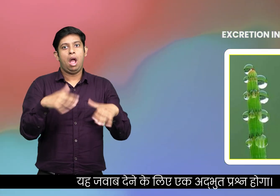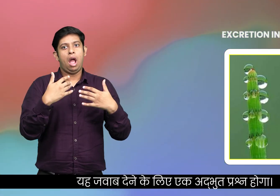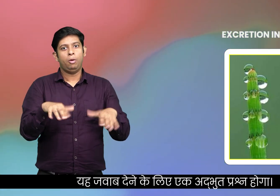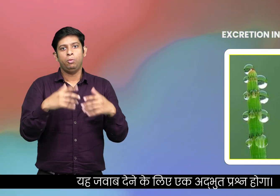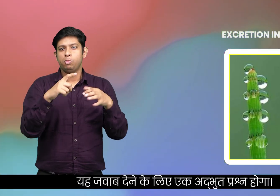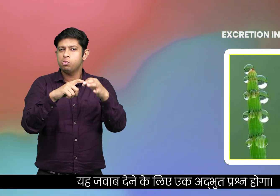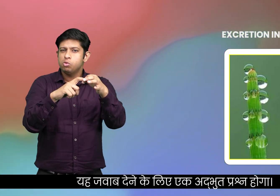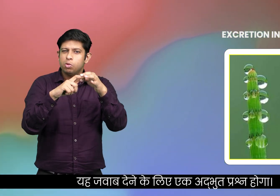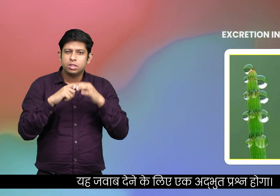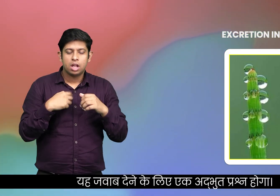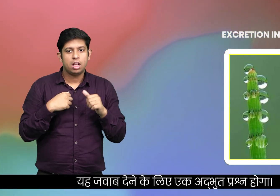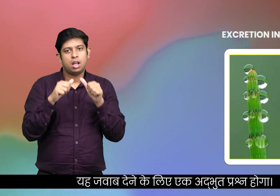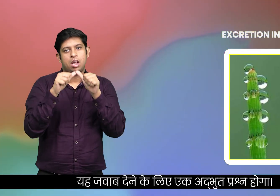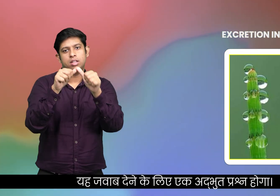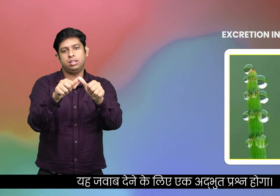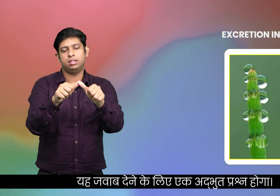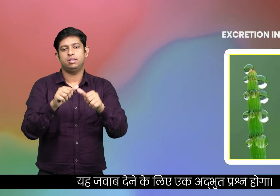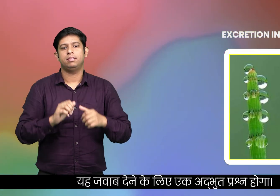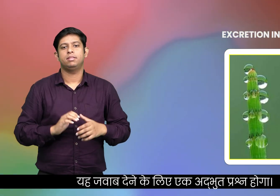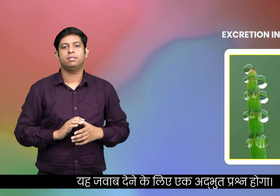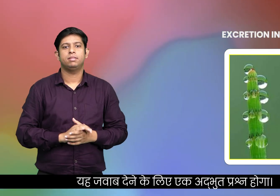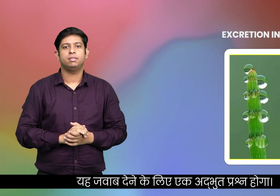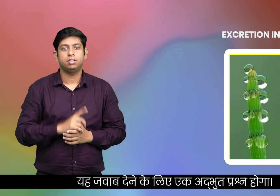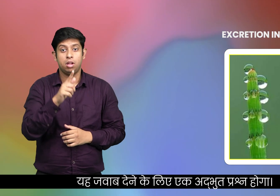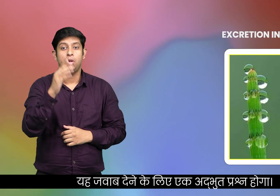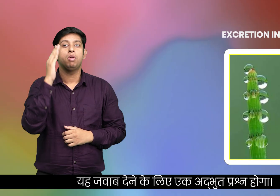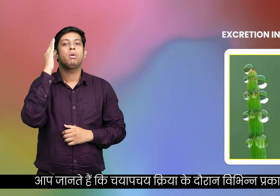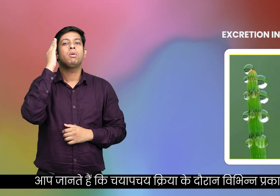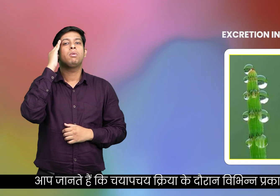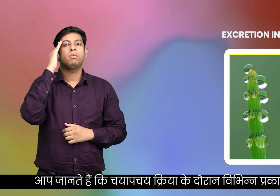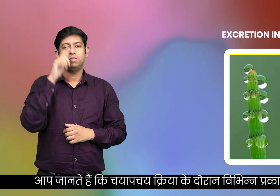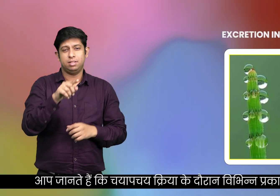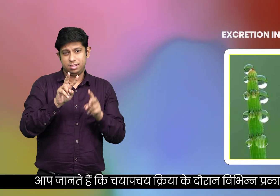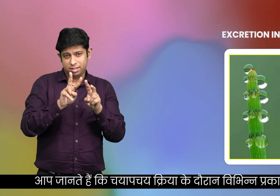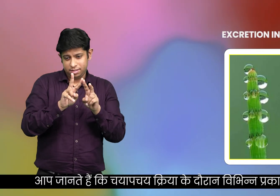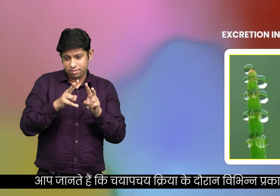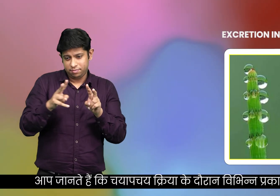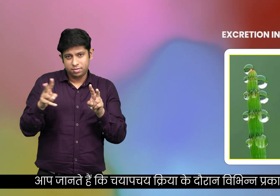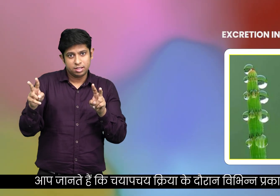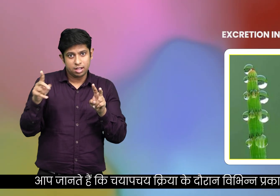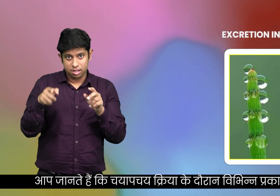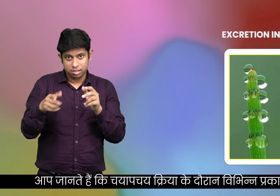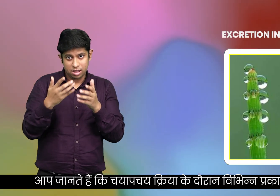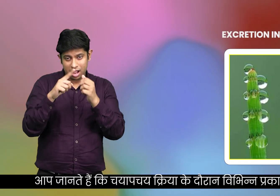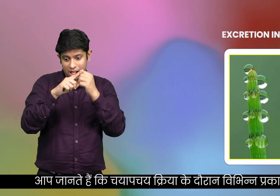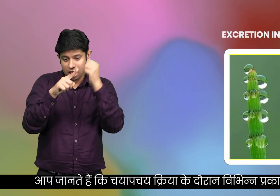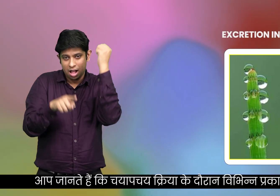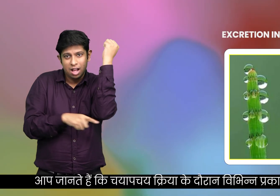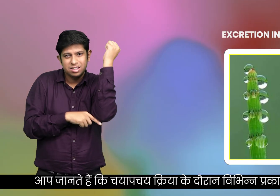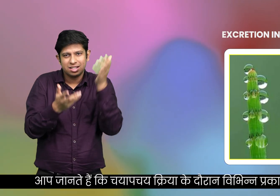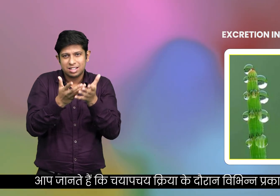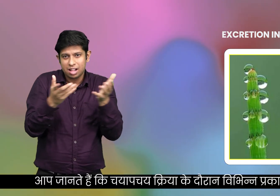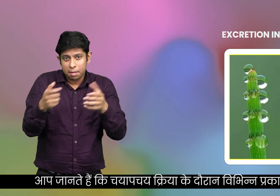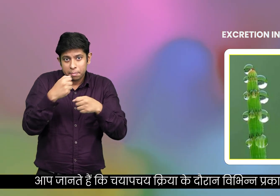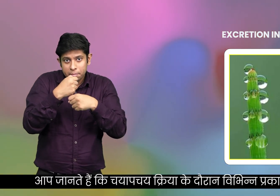लिए एक अद्भुत प्रश्न होगा। आप जानते हैं कि चयापचय क्रिया के